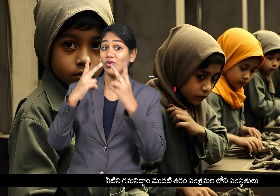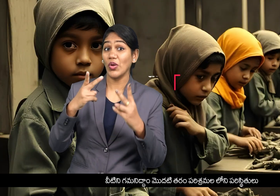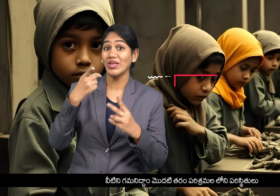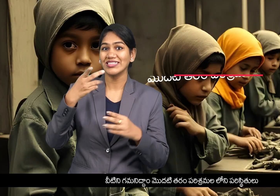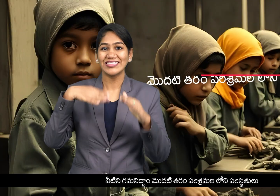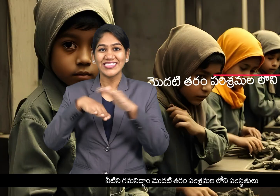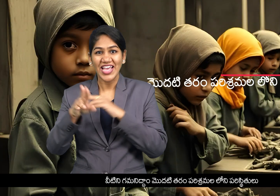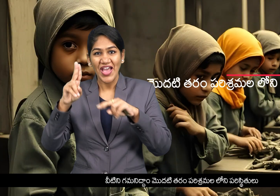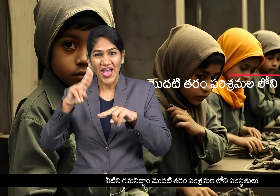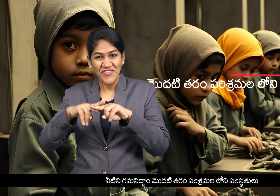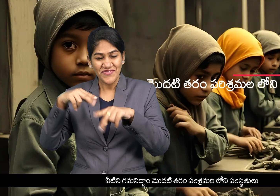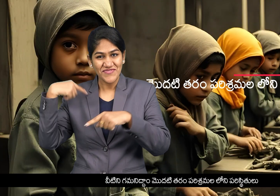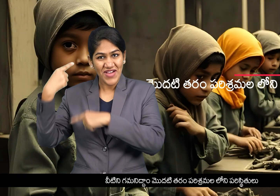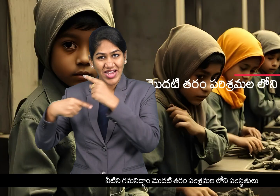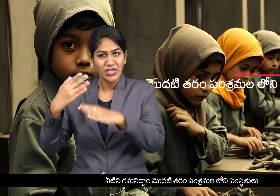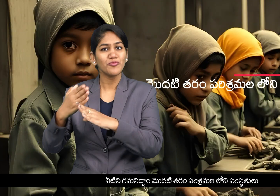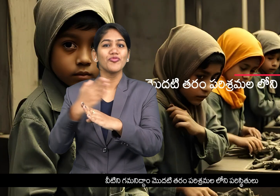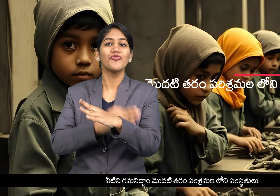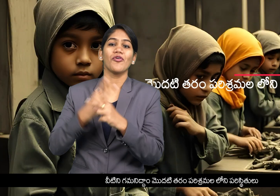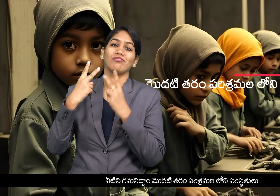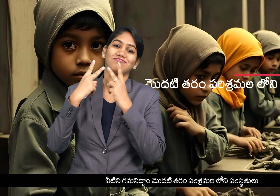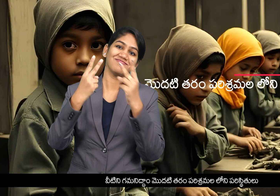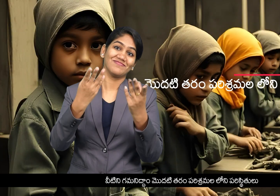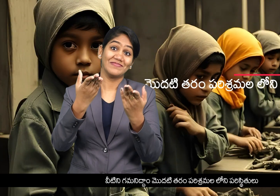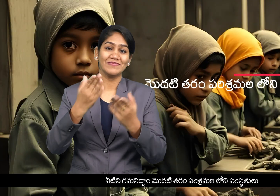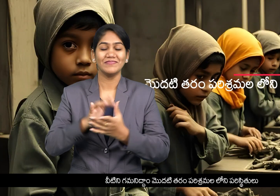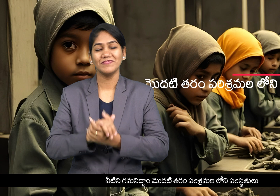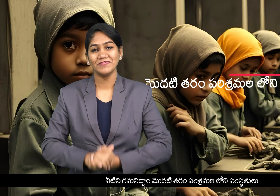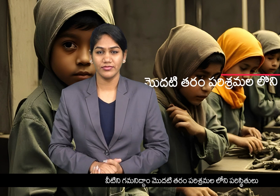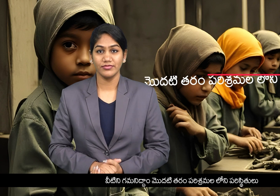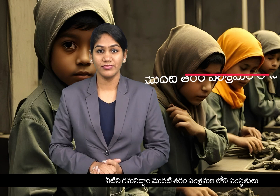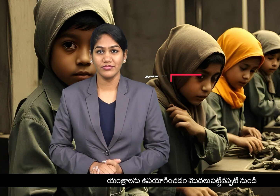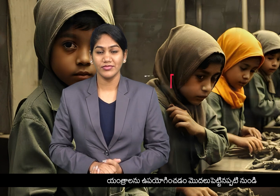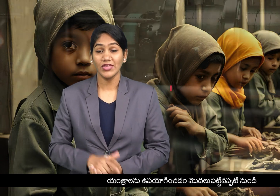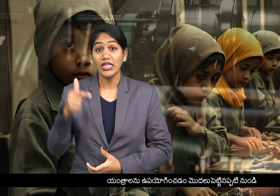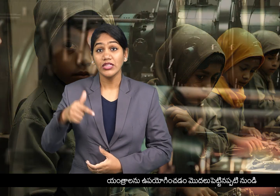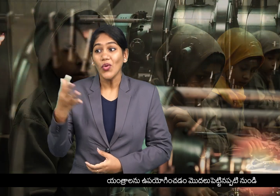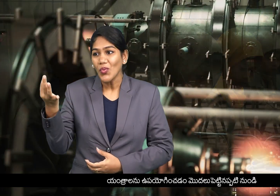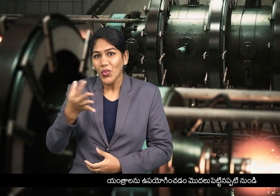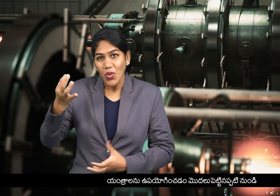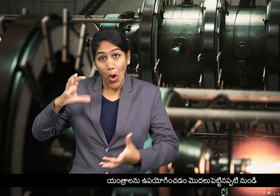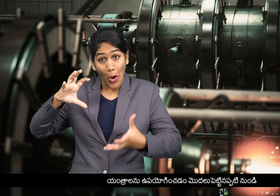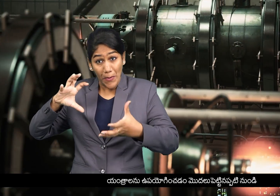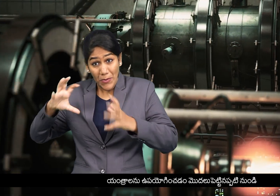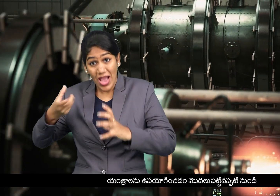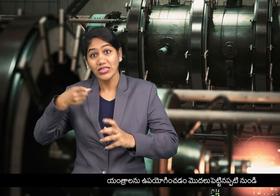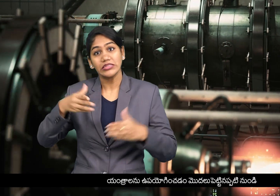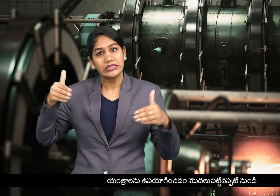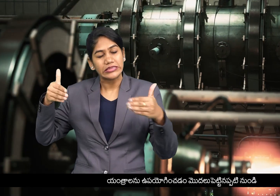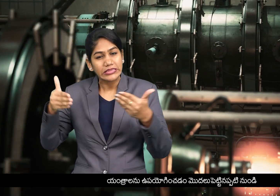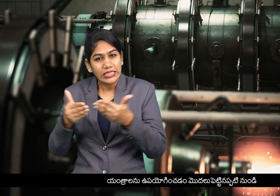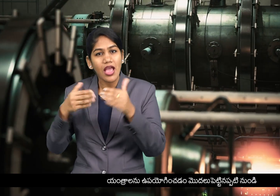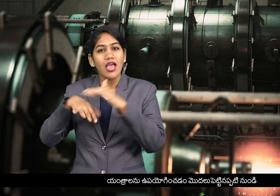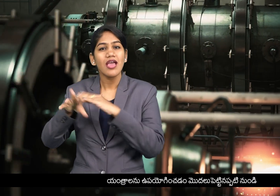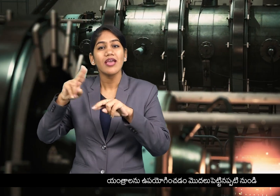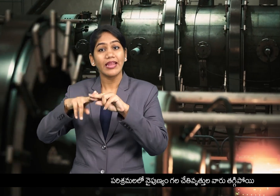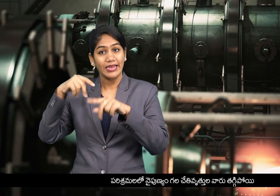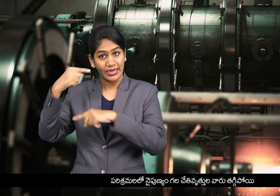వీటిని గమనిద్దాం. మొదటి తరం పరిశ్రమలలోని పరిస్థితులు. యంత్రాలను ఉపయోగించటం మొదలుపెట్టినప్పటి నుండి